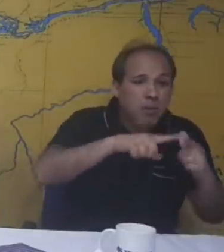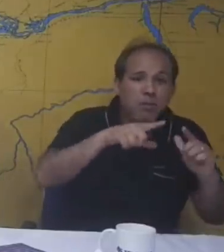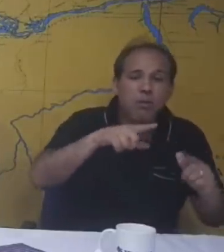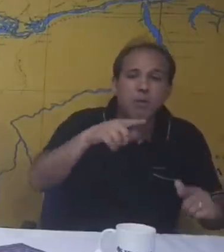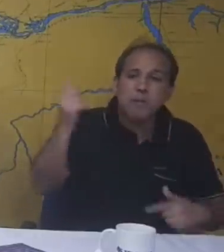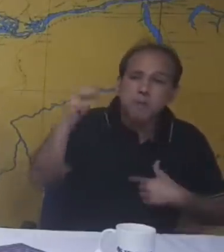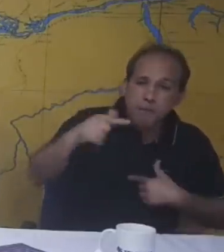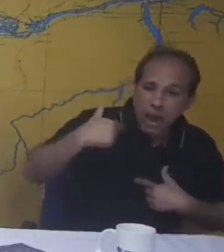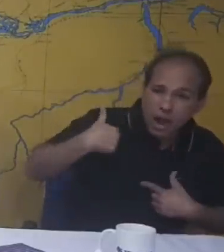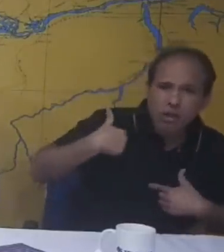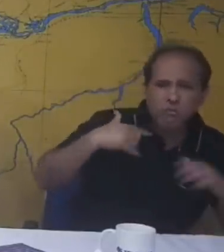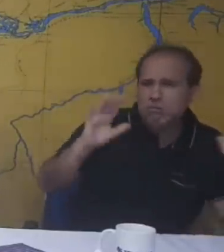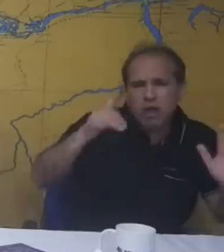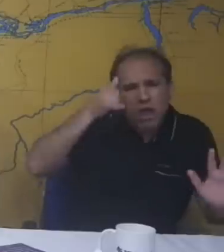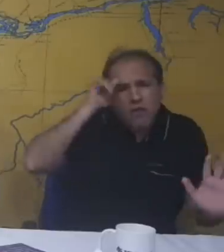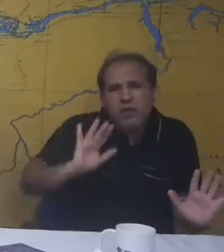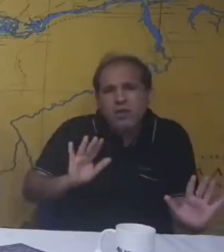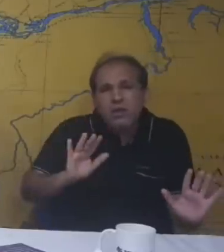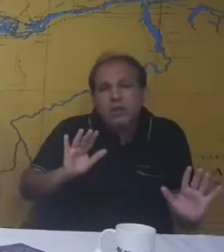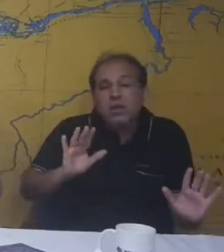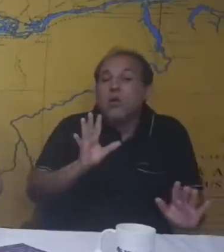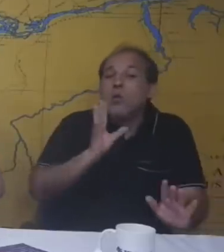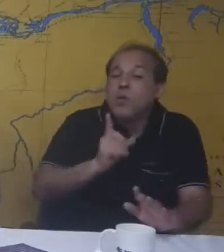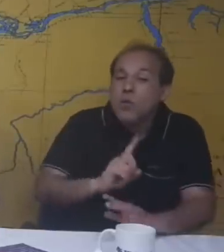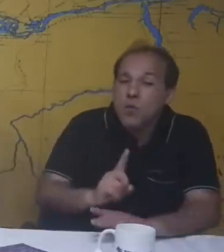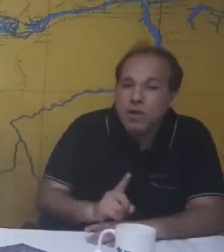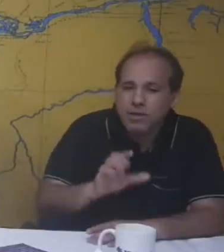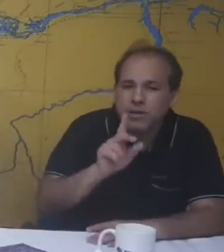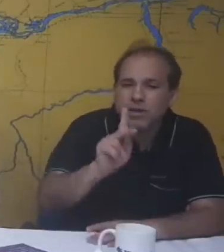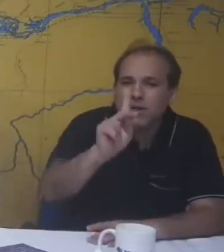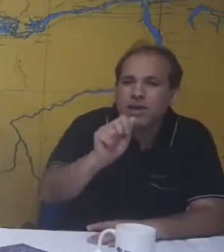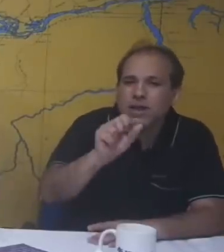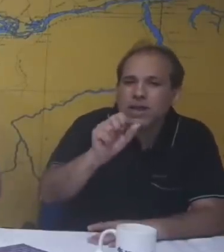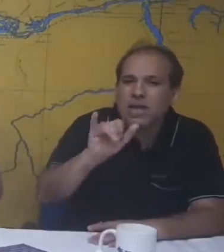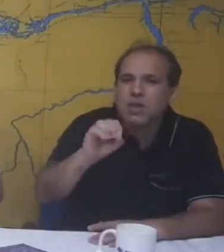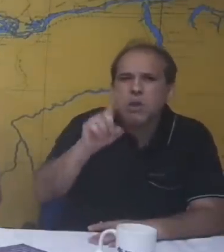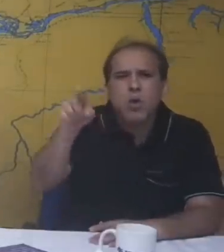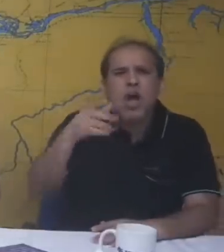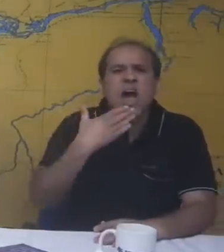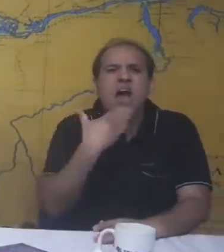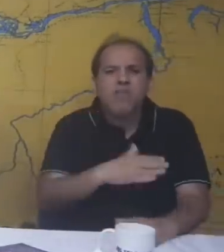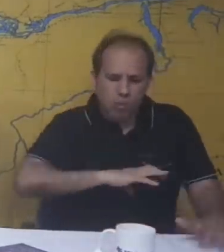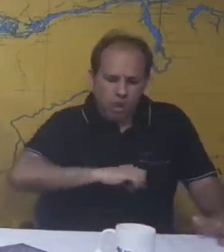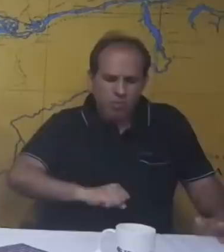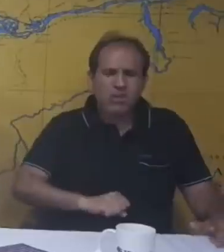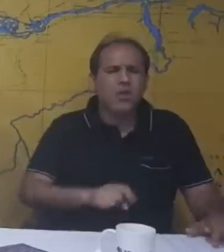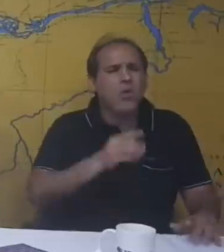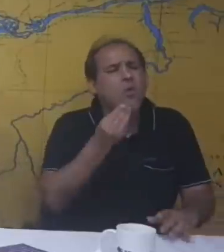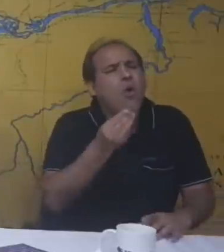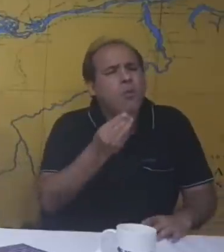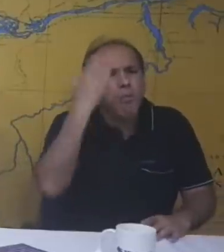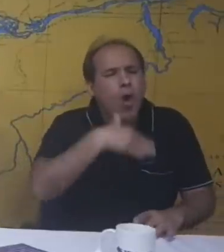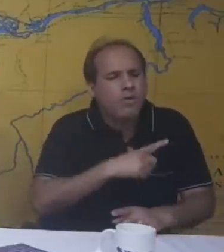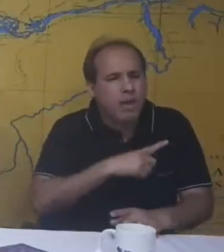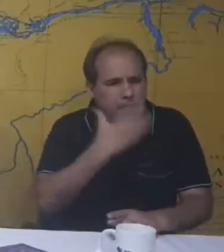continua batendo como bate aí. Quem não conhece o Cássio, né? Ele é abortista. Tô baseado no quê, ô